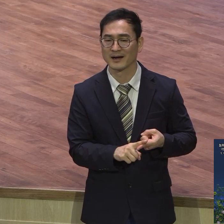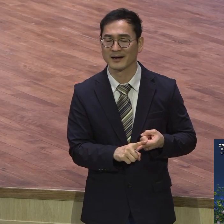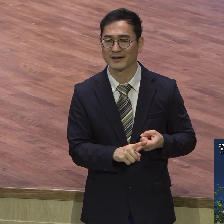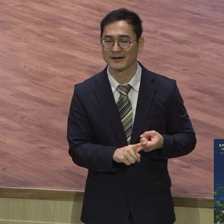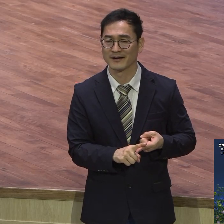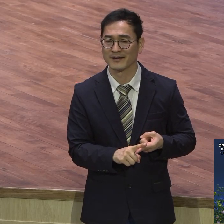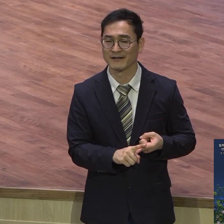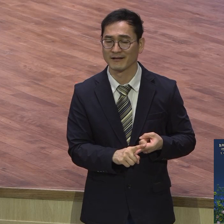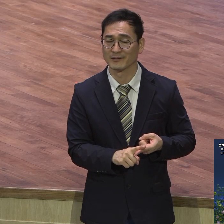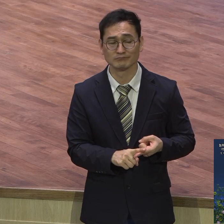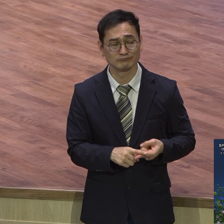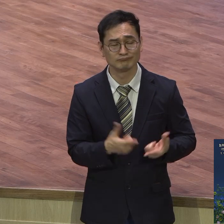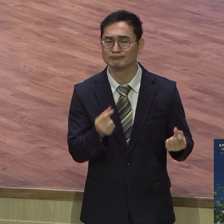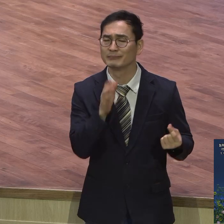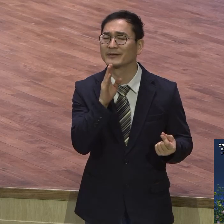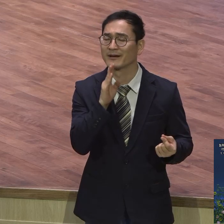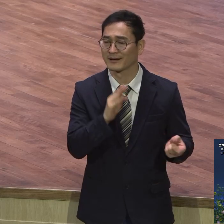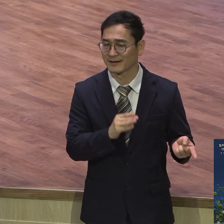알고 있어요.